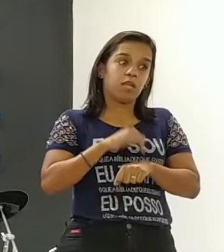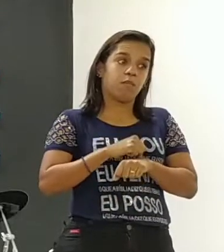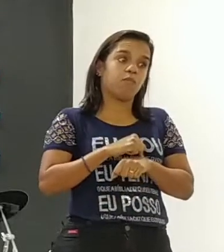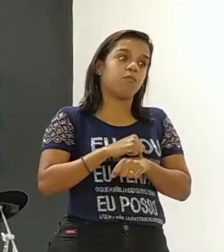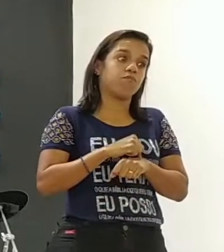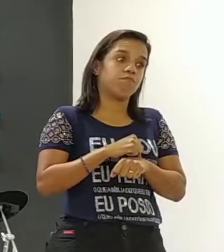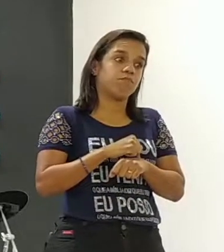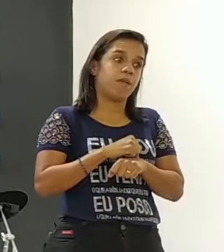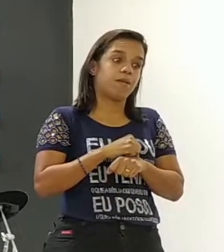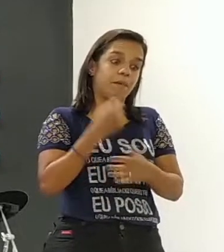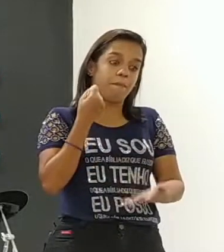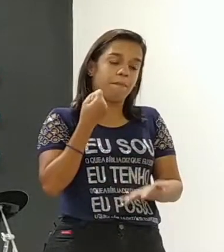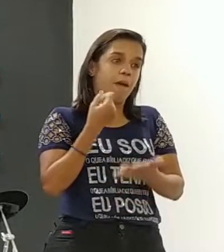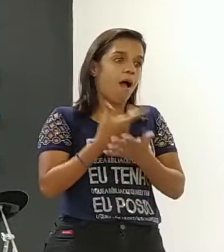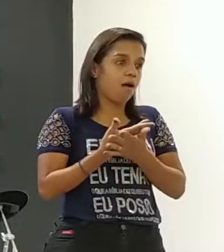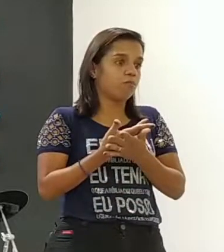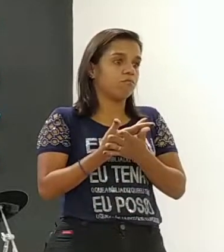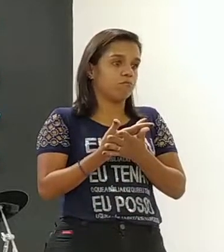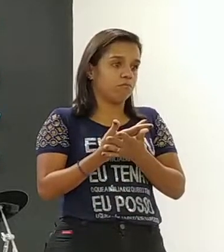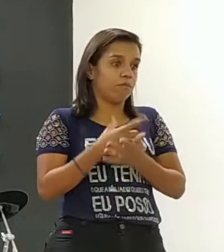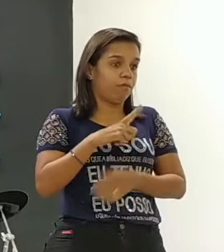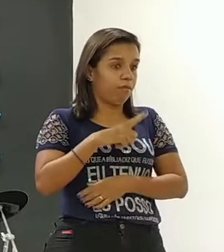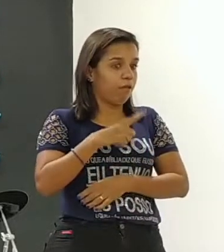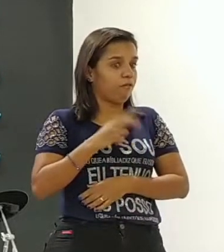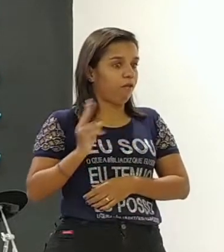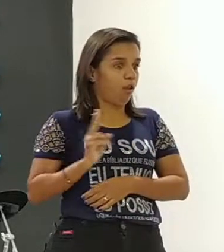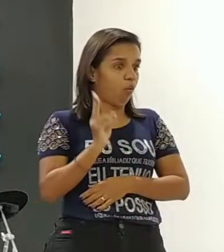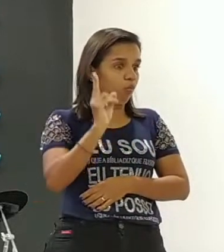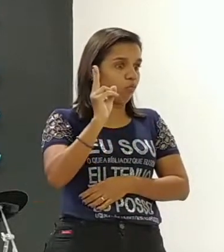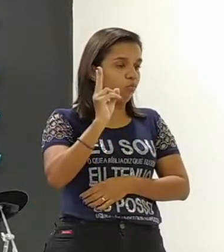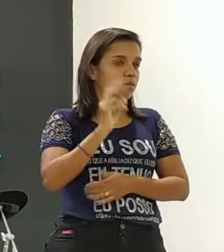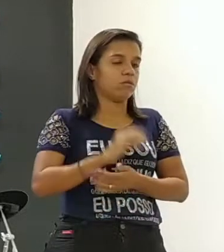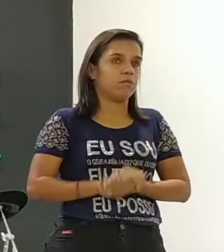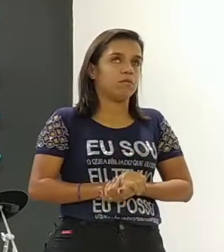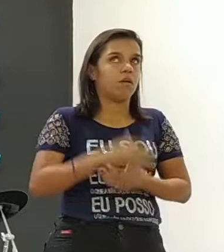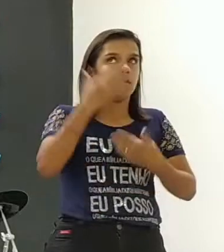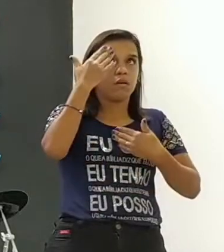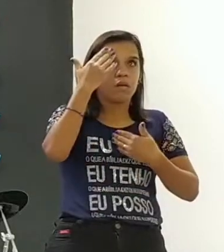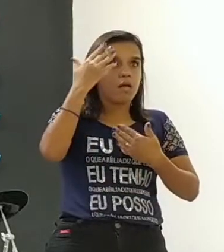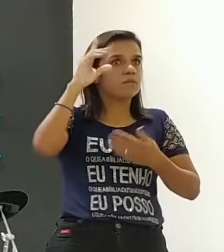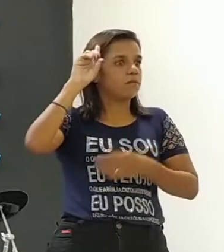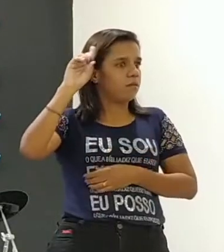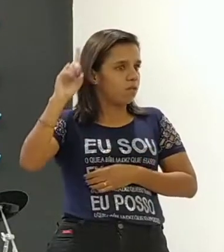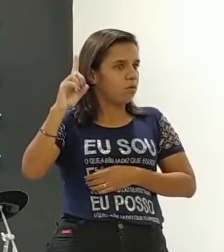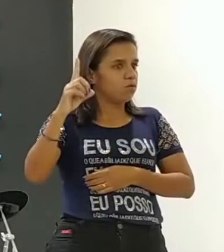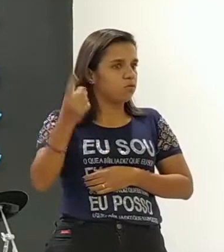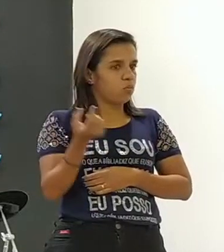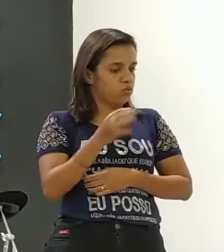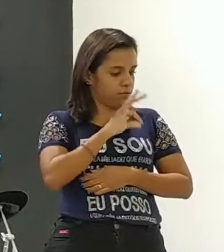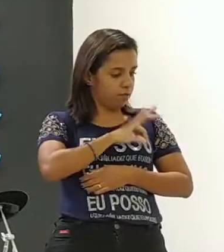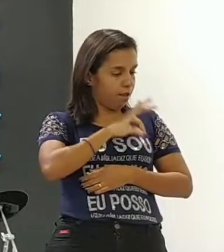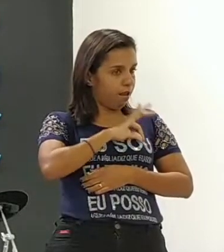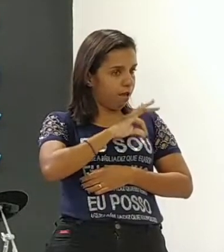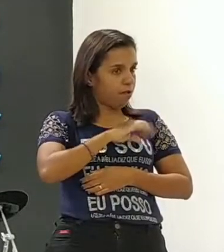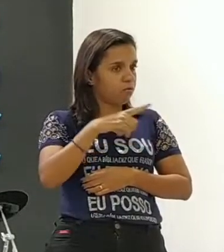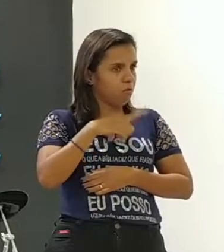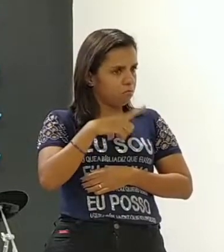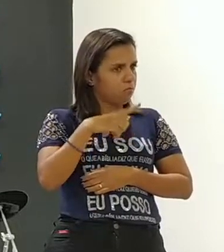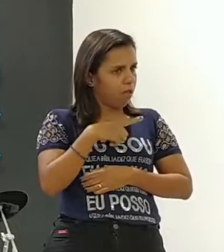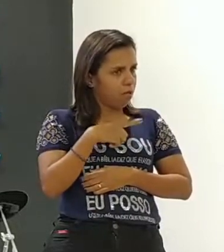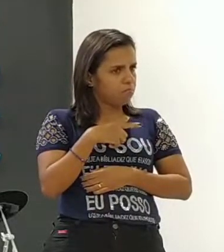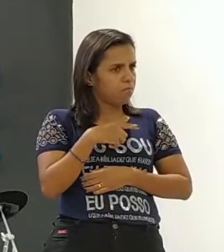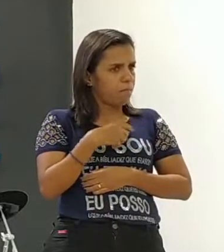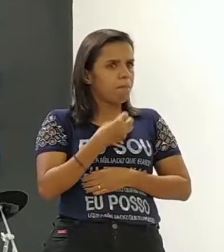preço. Ele tem um preço. Graças a Deus, o que eu ganho, eu consigo sustentar bem a